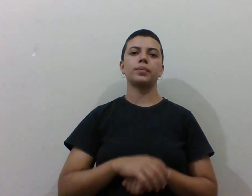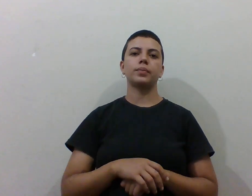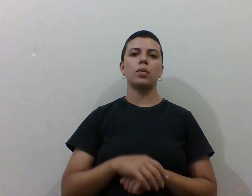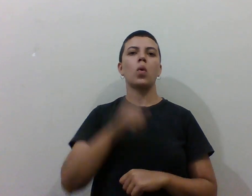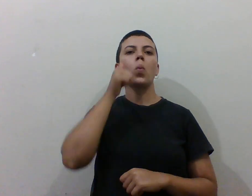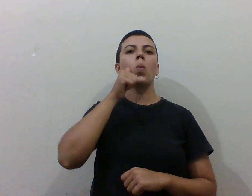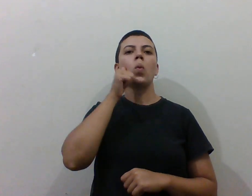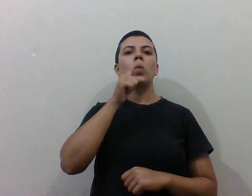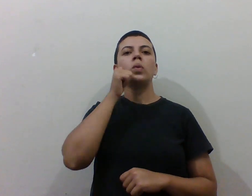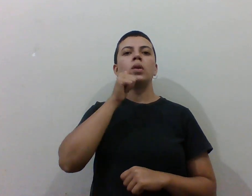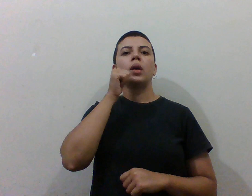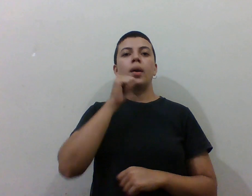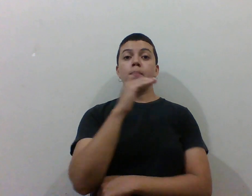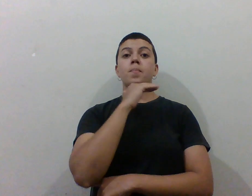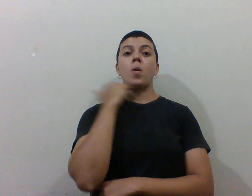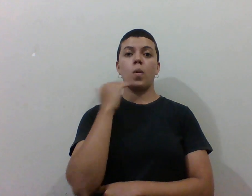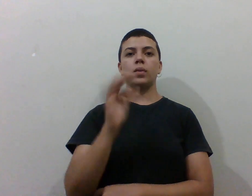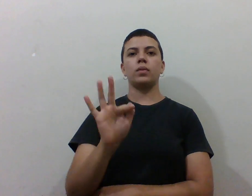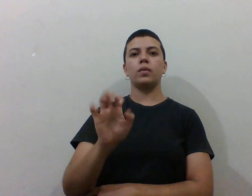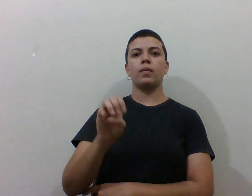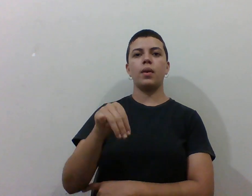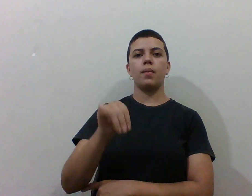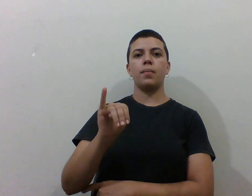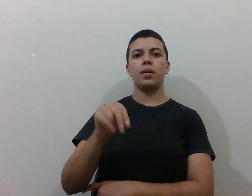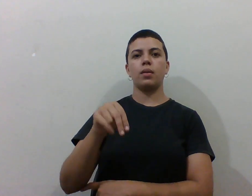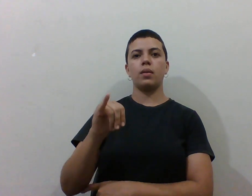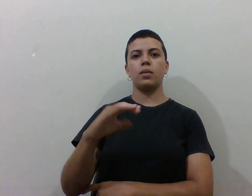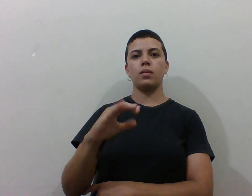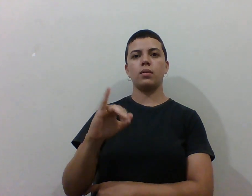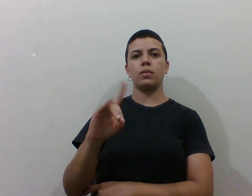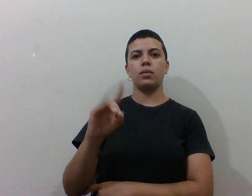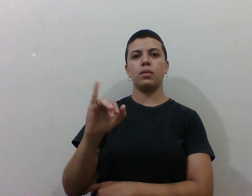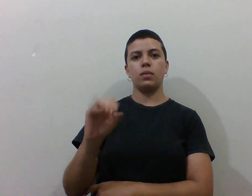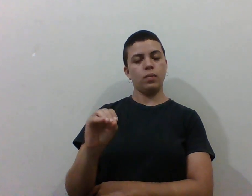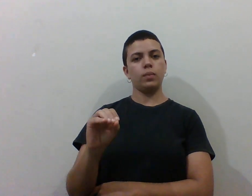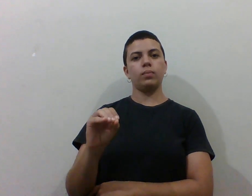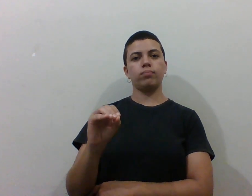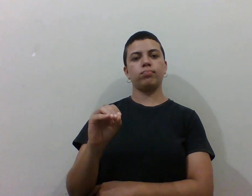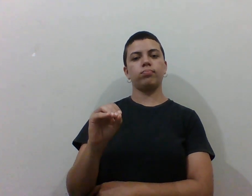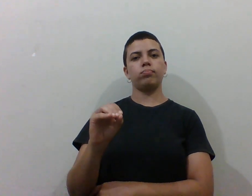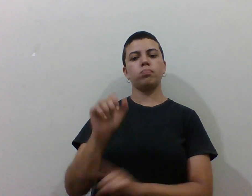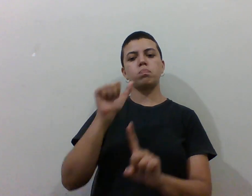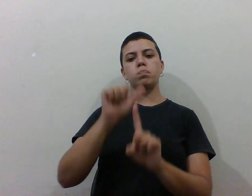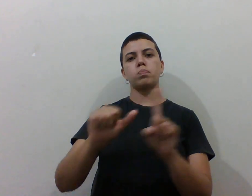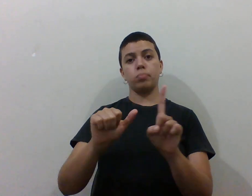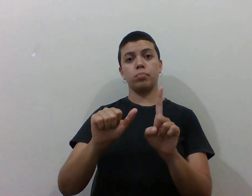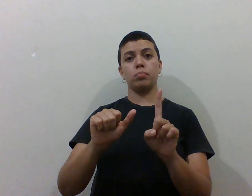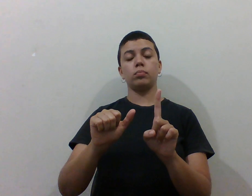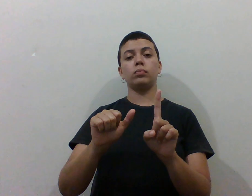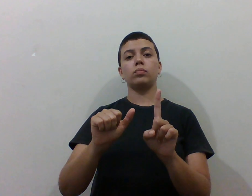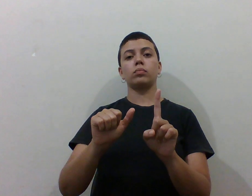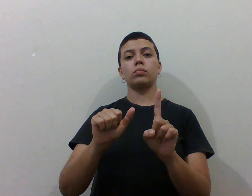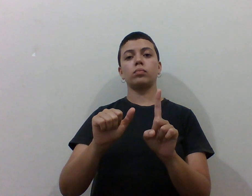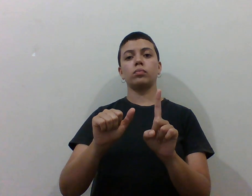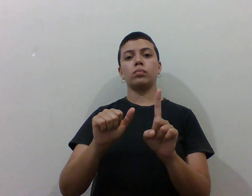também passou por esse processo de crítica. Muitos juristas inclusive diziam ora, tem o homicídio porque essa invenção